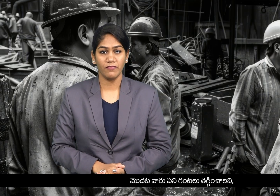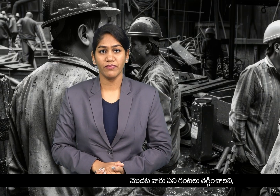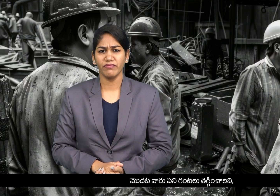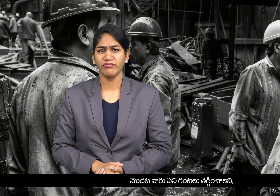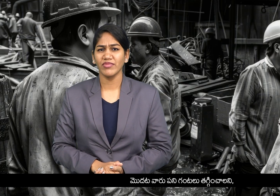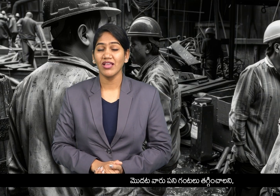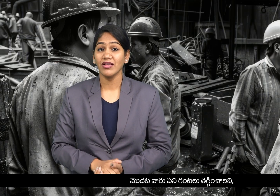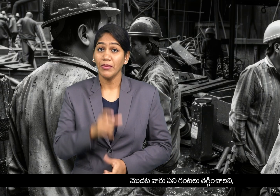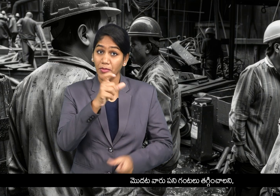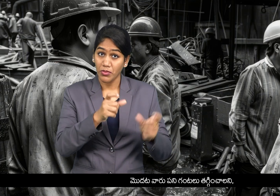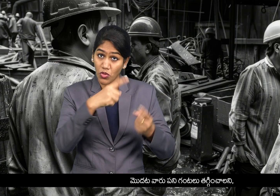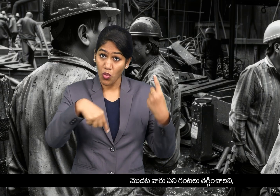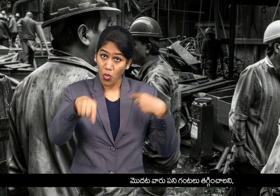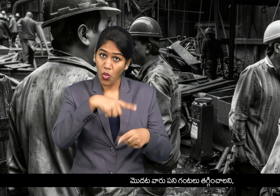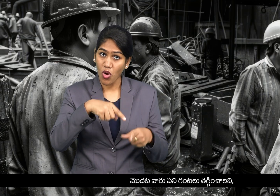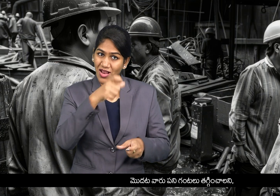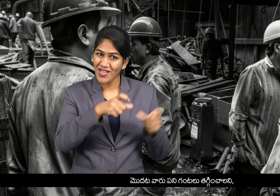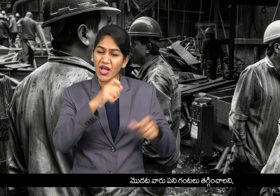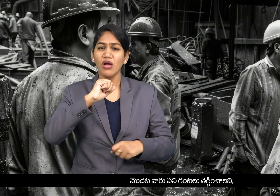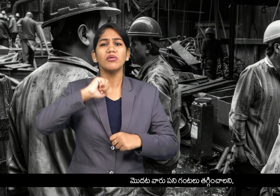మొదట వారు పని గంటలు తగ్గించాలని,